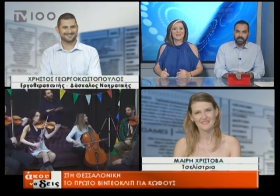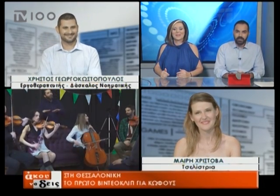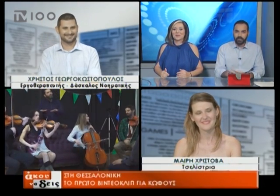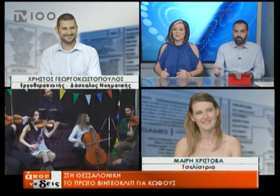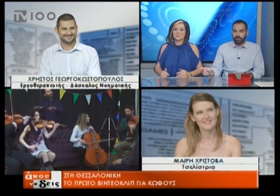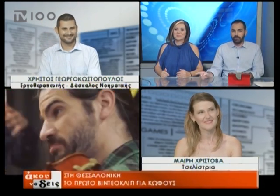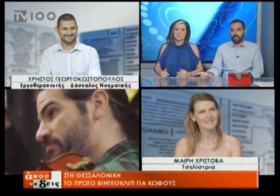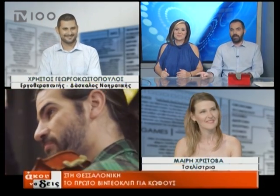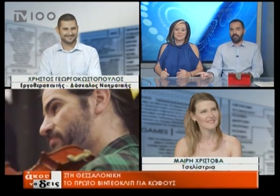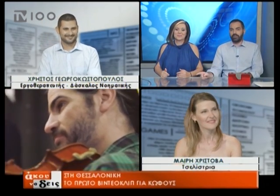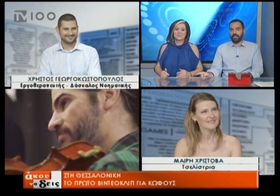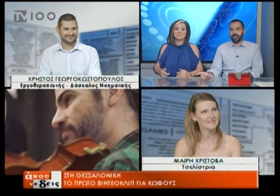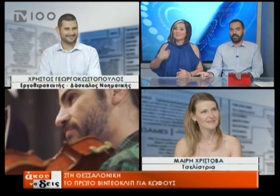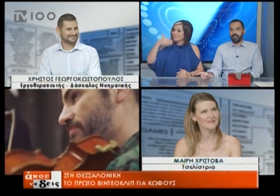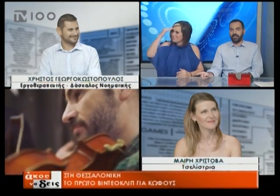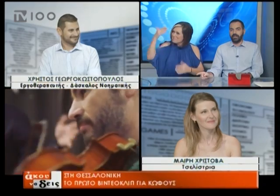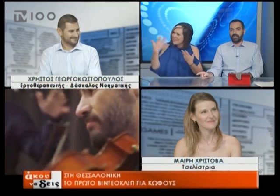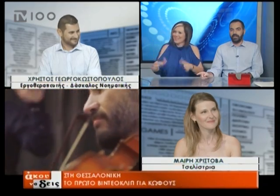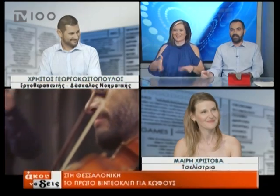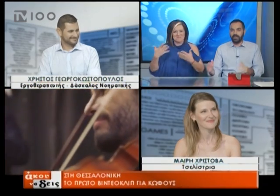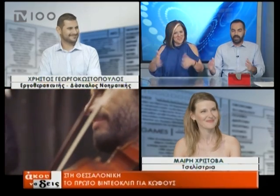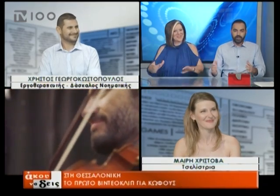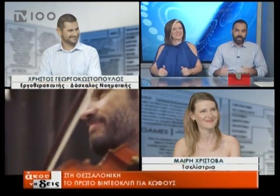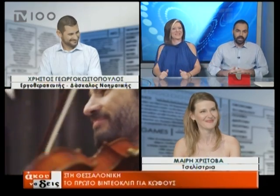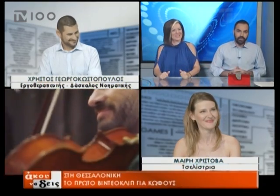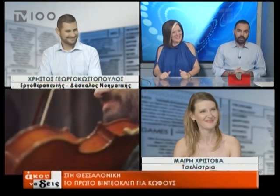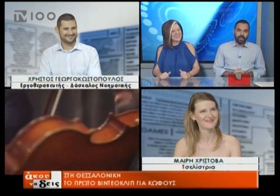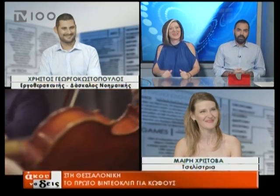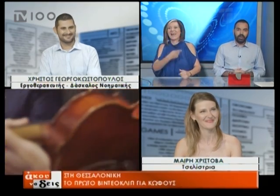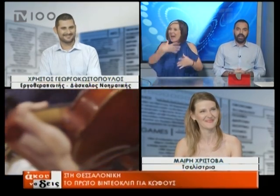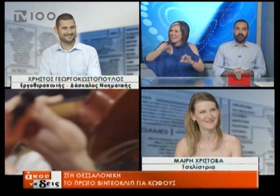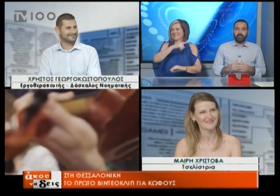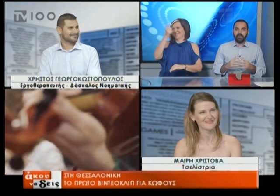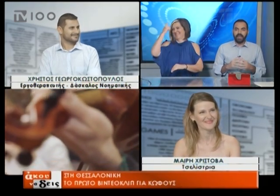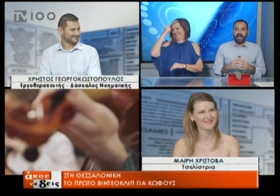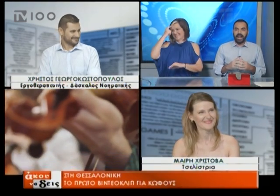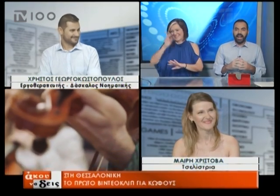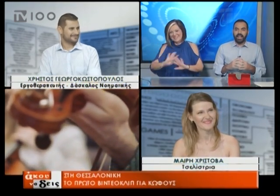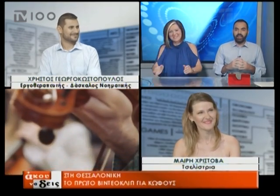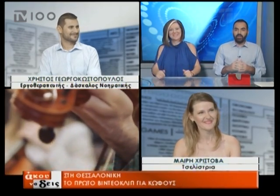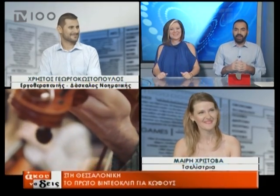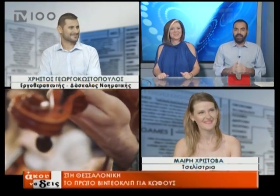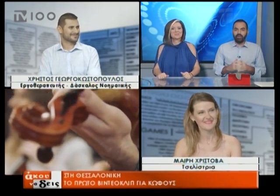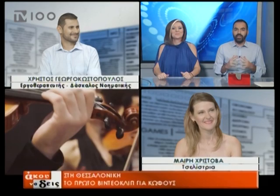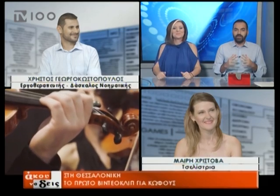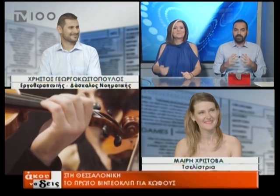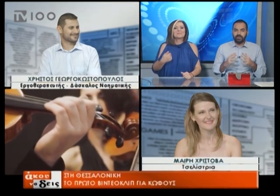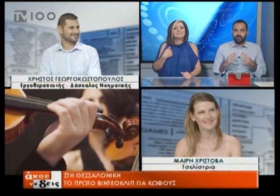μας... Καλησπέρα σε Σοφία, έτσι. Αρχίζω να τα καταλαβαίνω. Λοιπόν, να δούμε